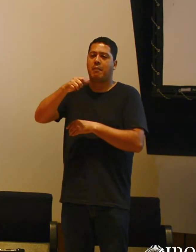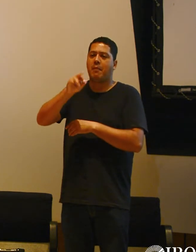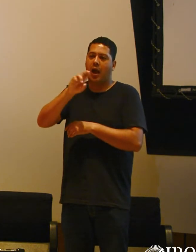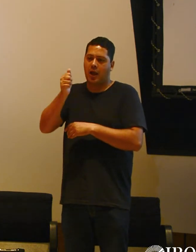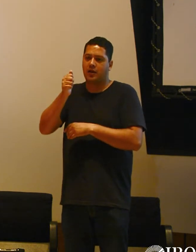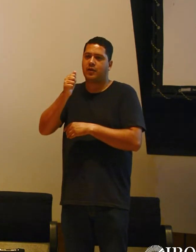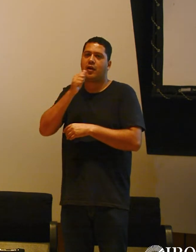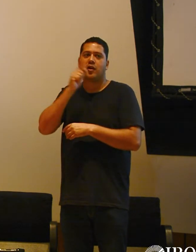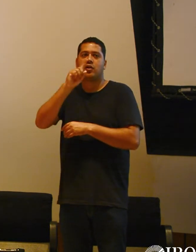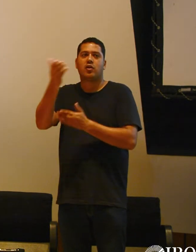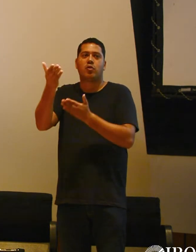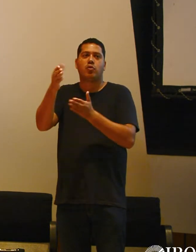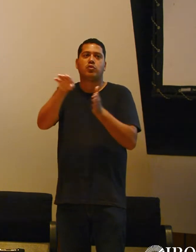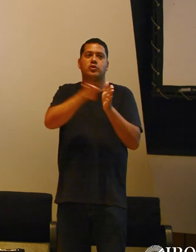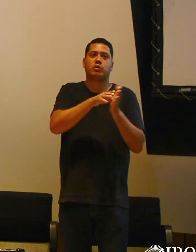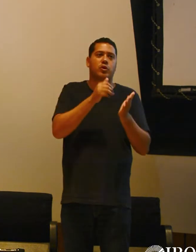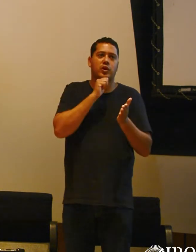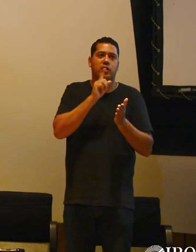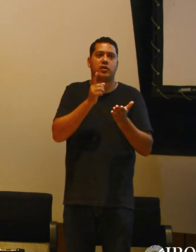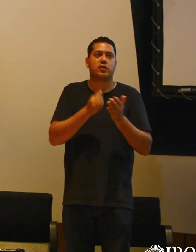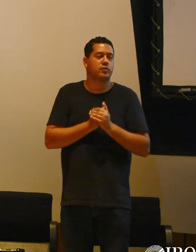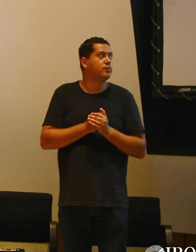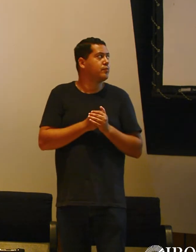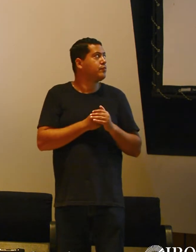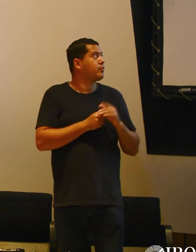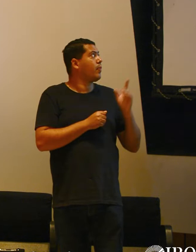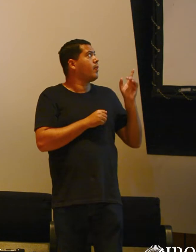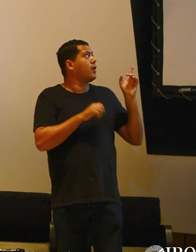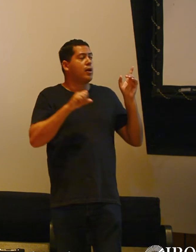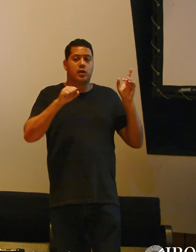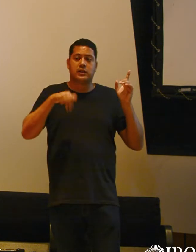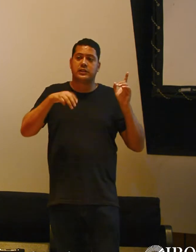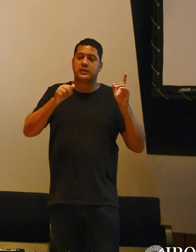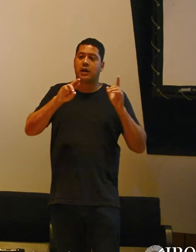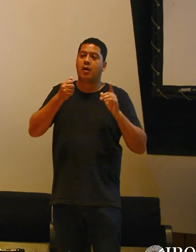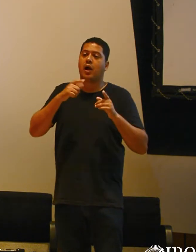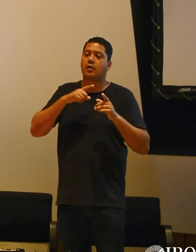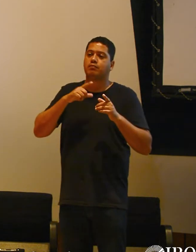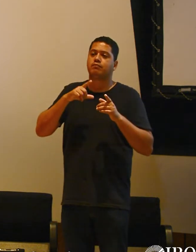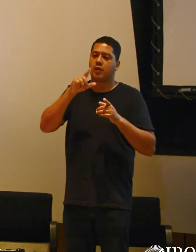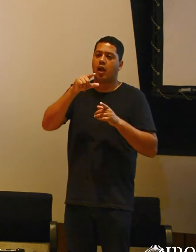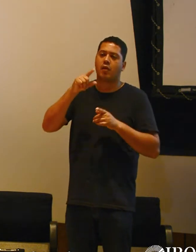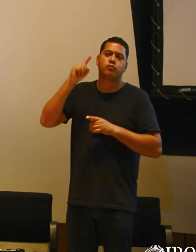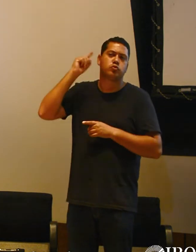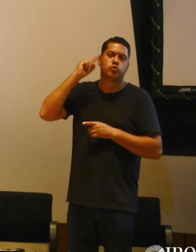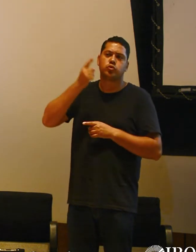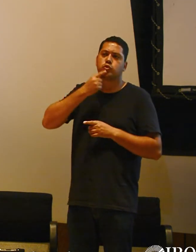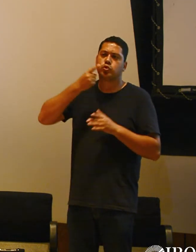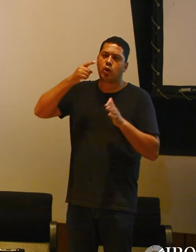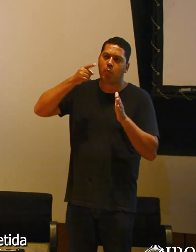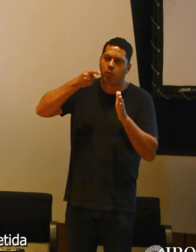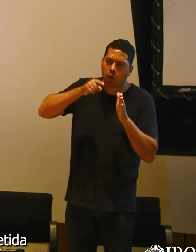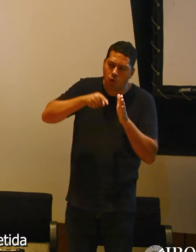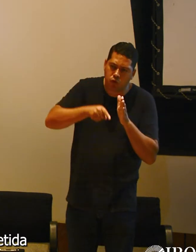chegou. Estou aqui com a Samara. Samara, ela tem perda auditiva profunda,